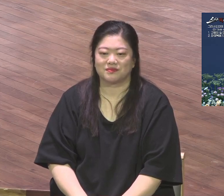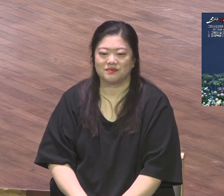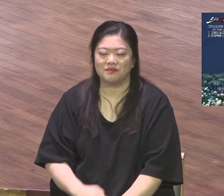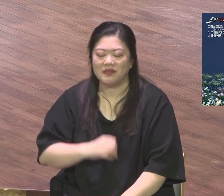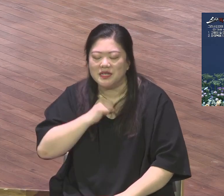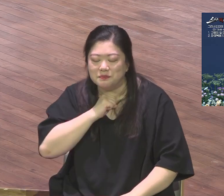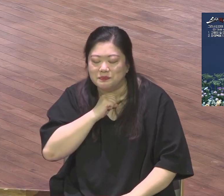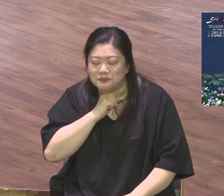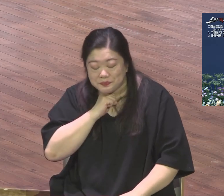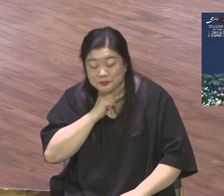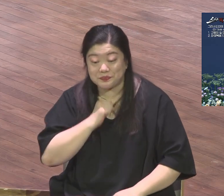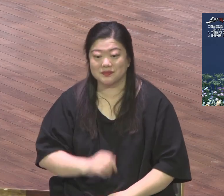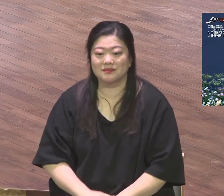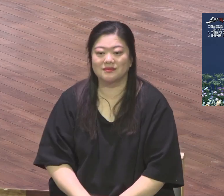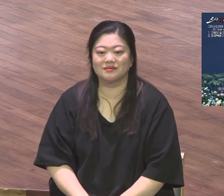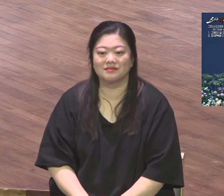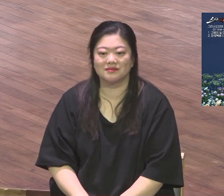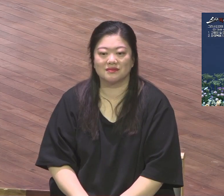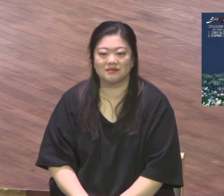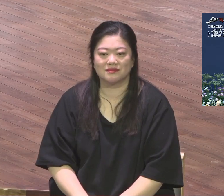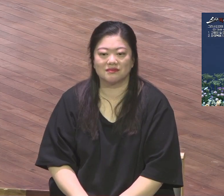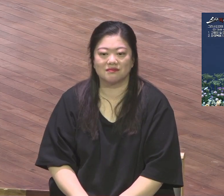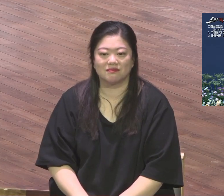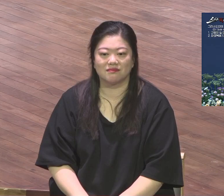하나님의 자녀된 신분의식과